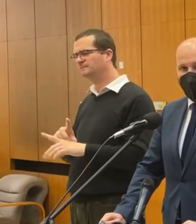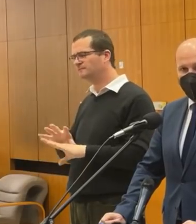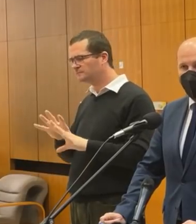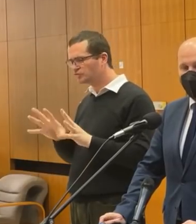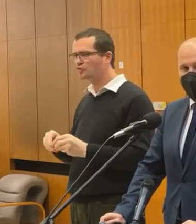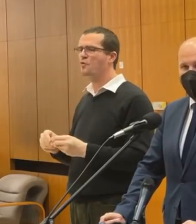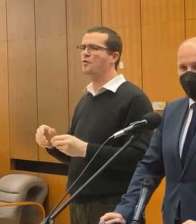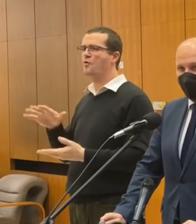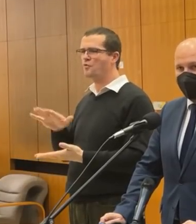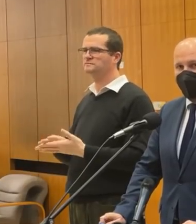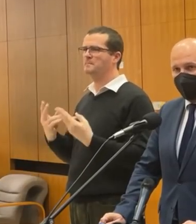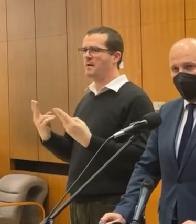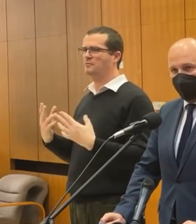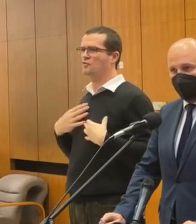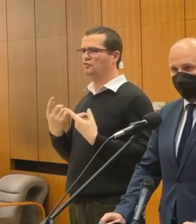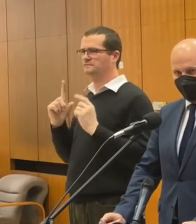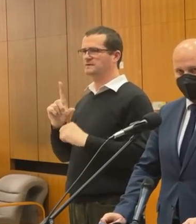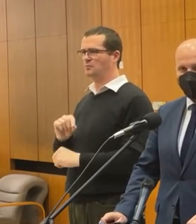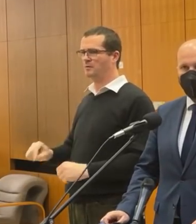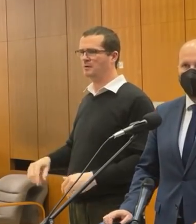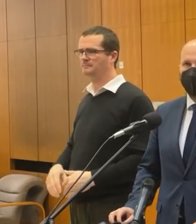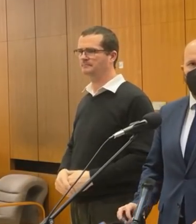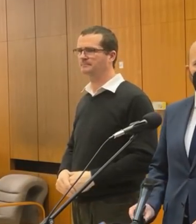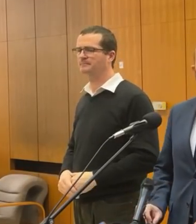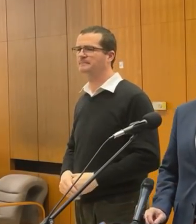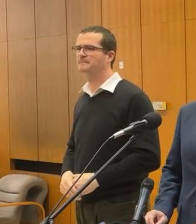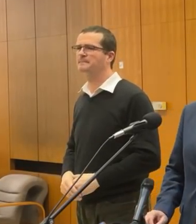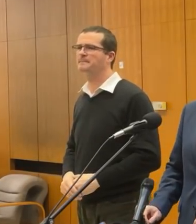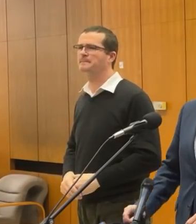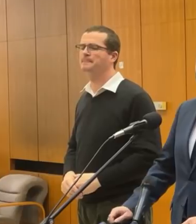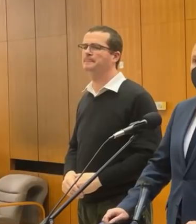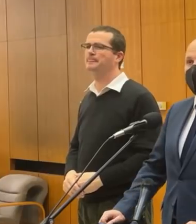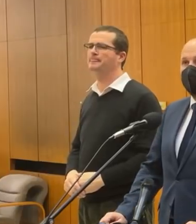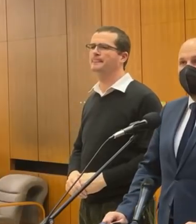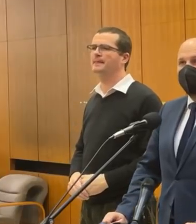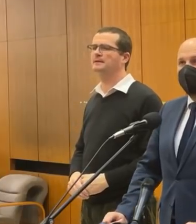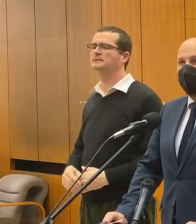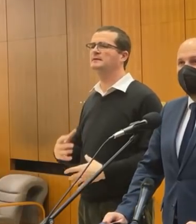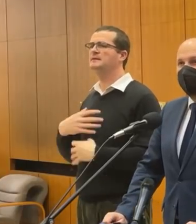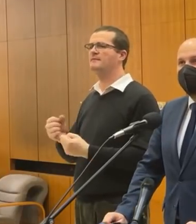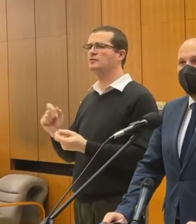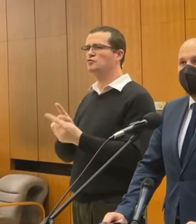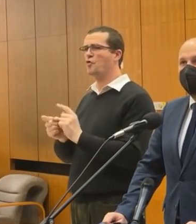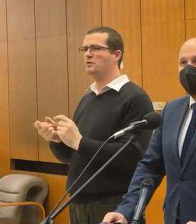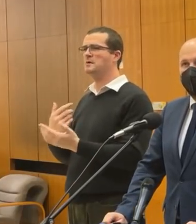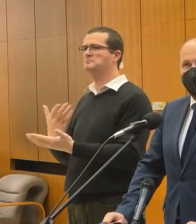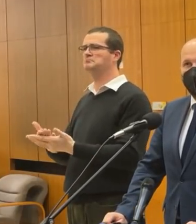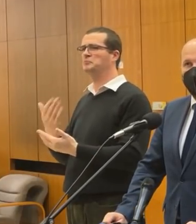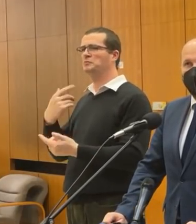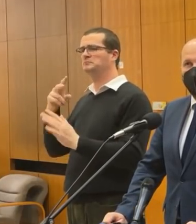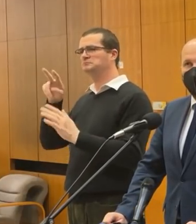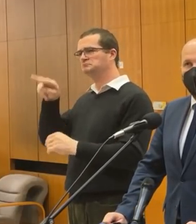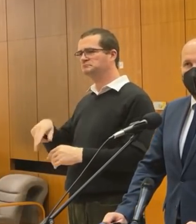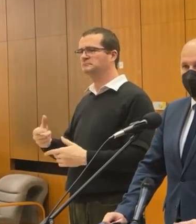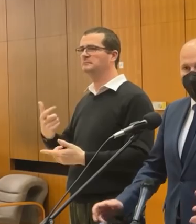infraštruktúra ostáva majetkom Slovenskej republiky a nikoho iného. Možno ešte otázka, ten návrh dohody bude k dispozícii pre občanov na